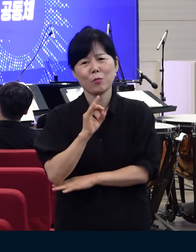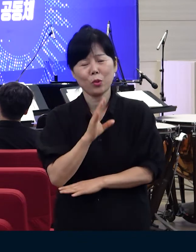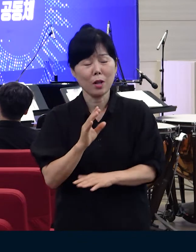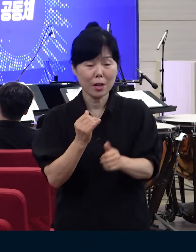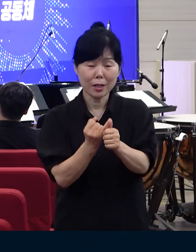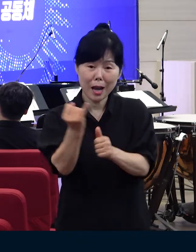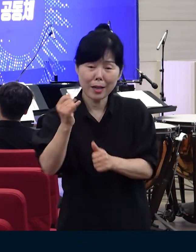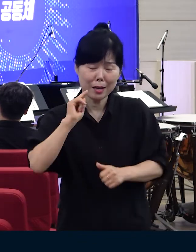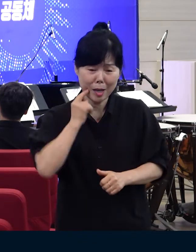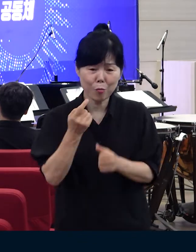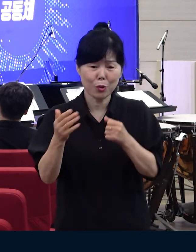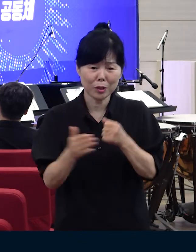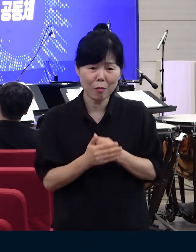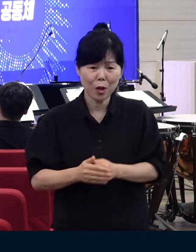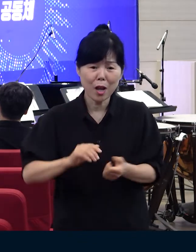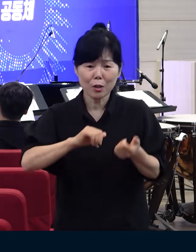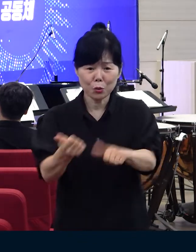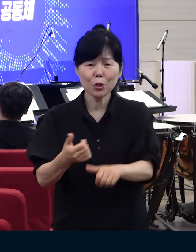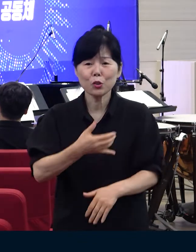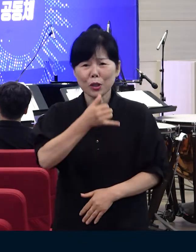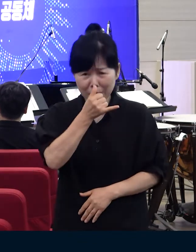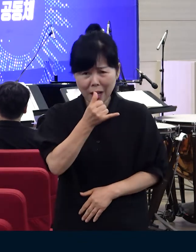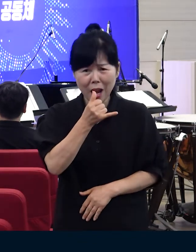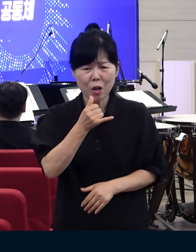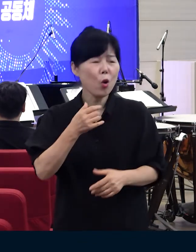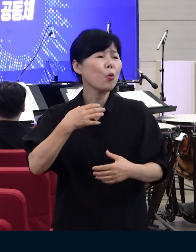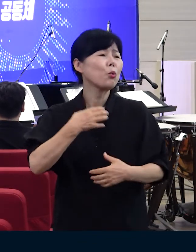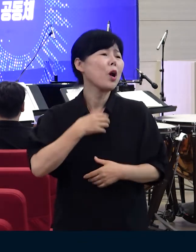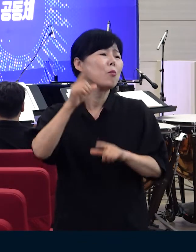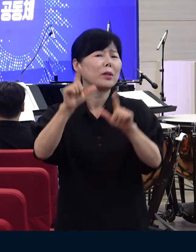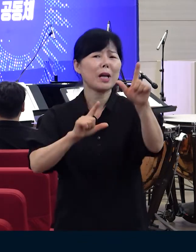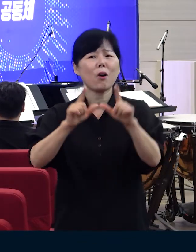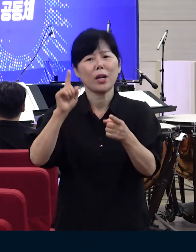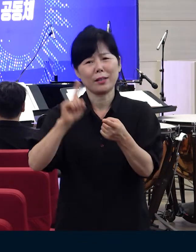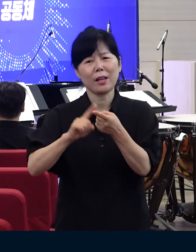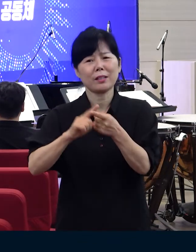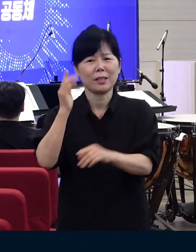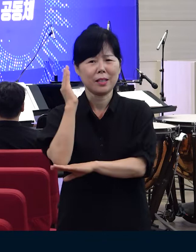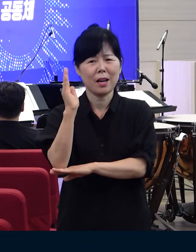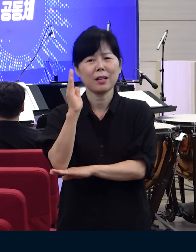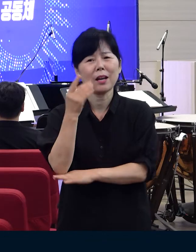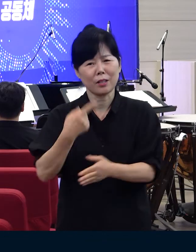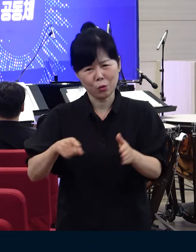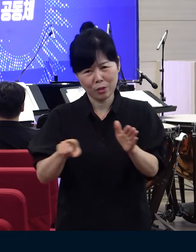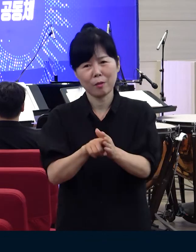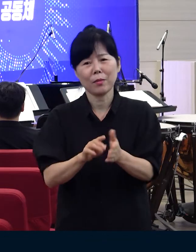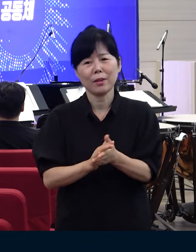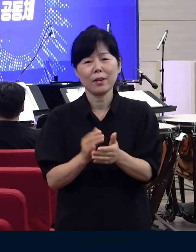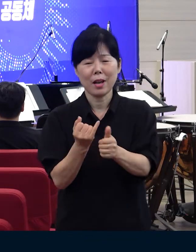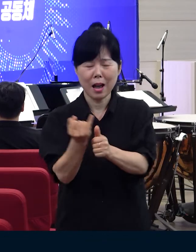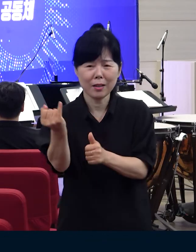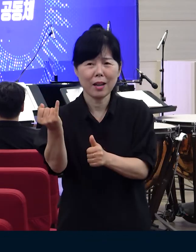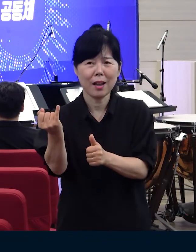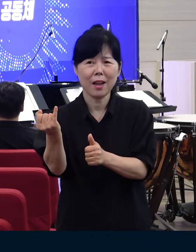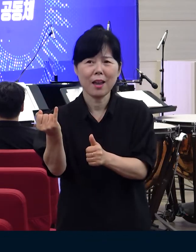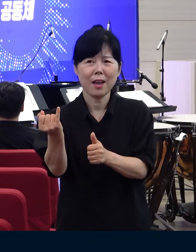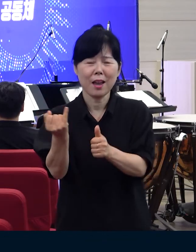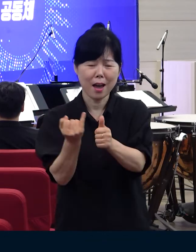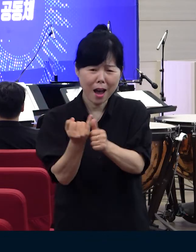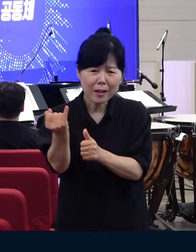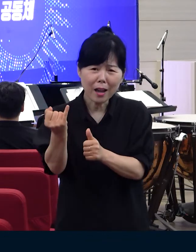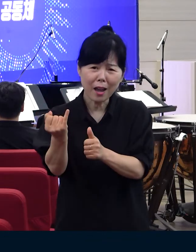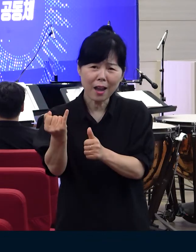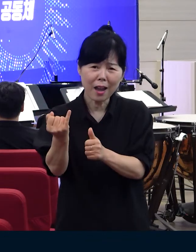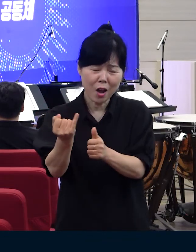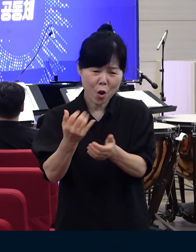있다는 것을 걱정하는 그 상황 말이죠. 그리고 실제로 말이죠, 뒤에 보면 나오지만 아내를 빼앗기면서 아무것도 할 수